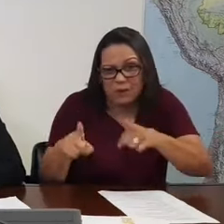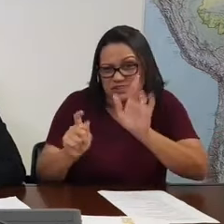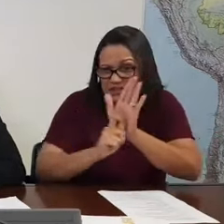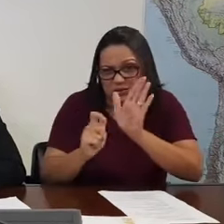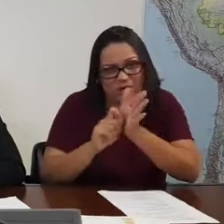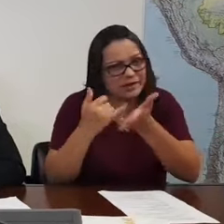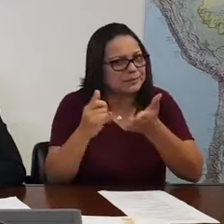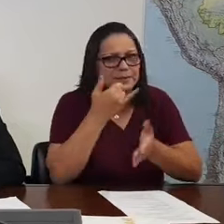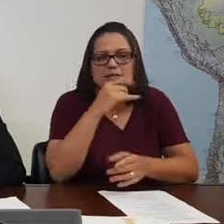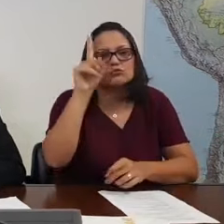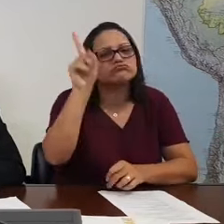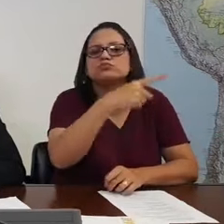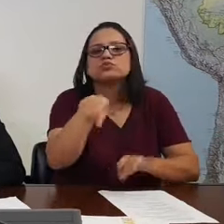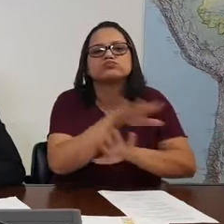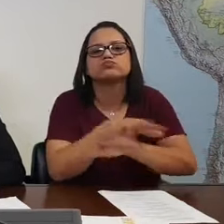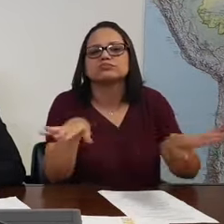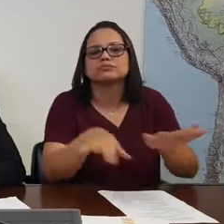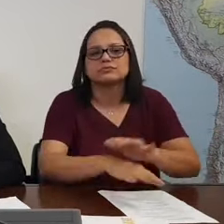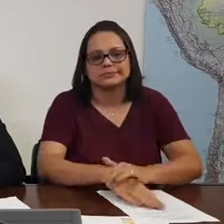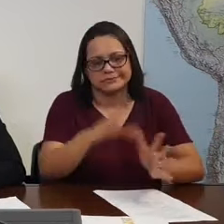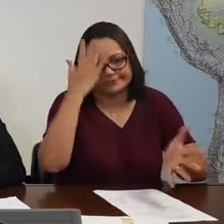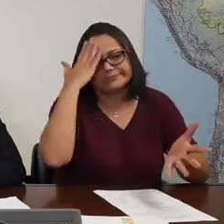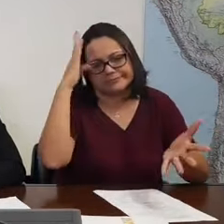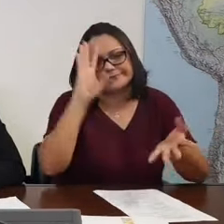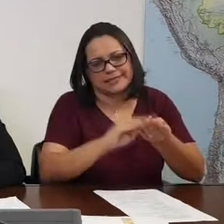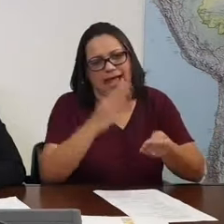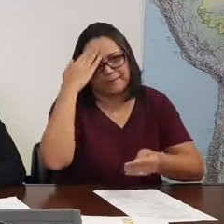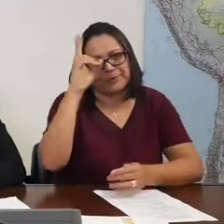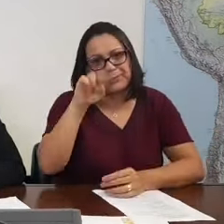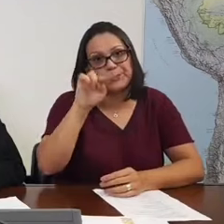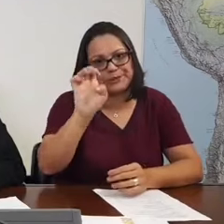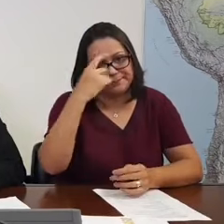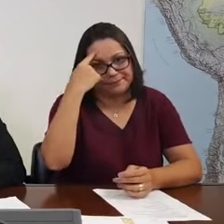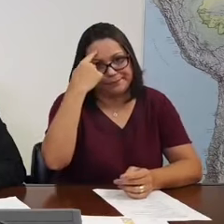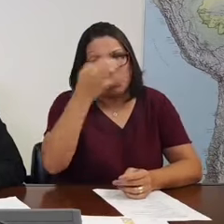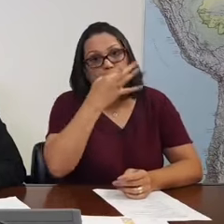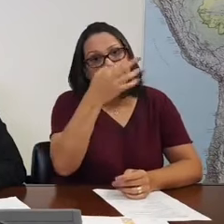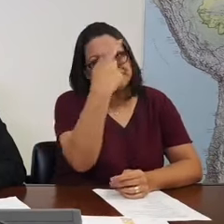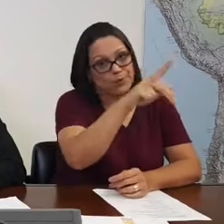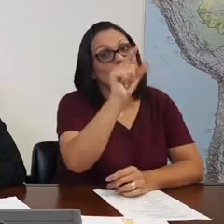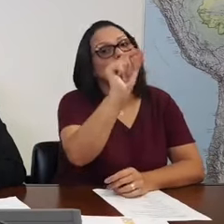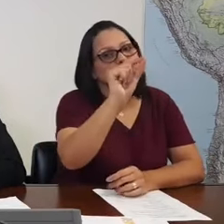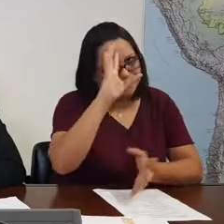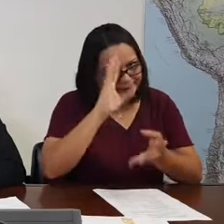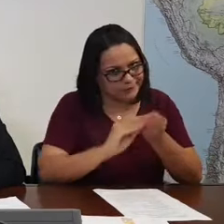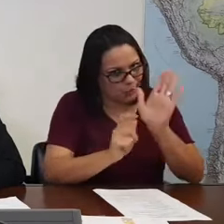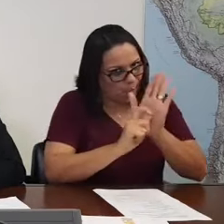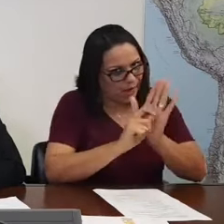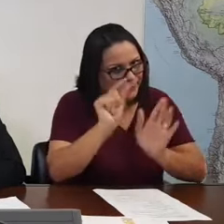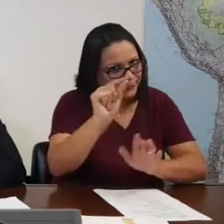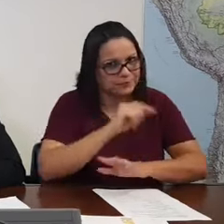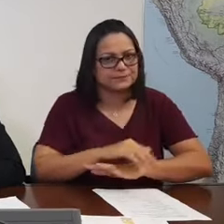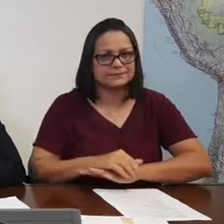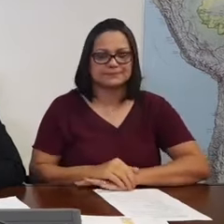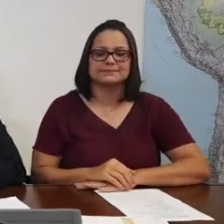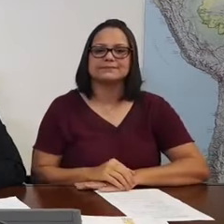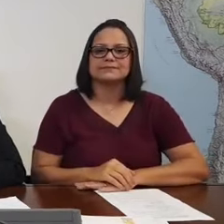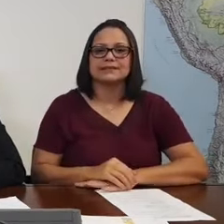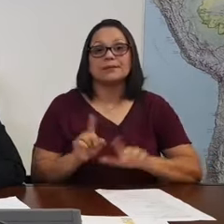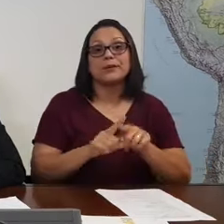foi. Nós sabemos qual é a posição deles, tá certo? Um também representante do